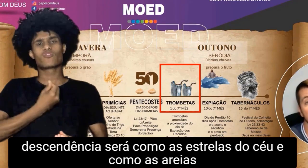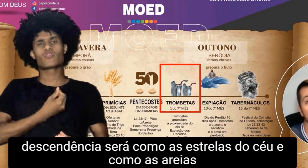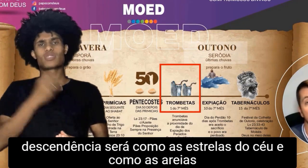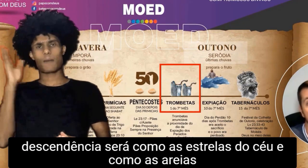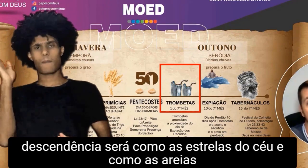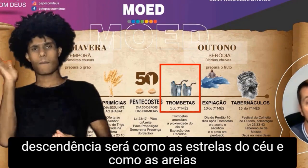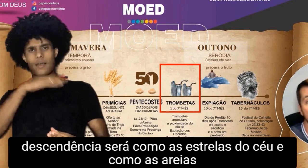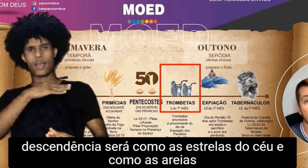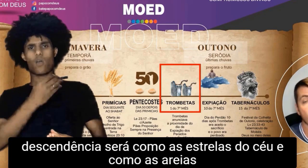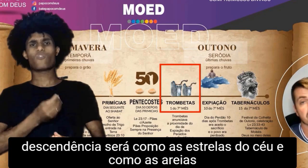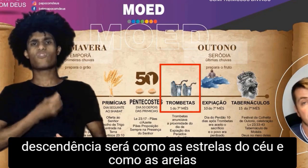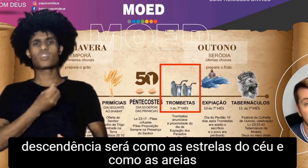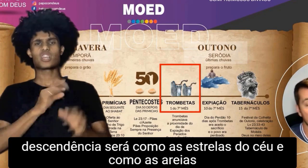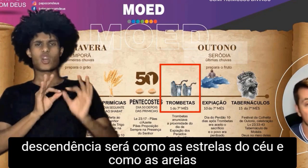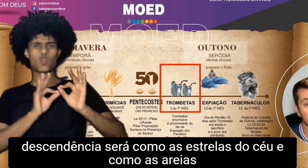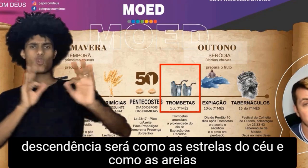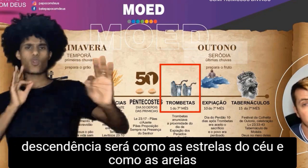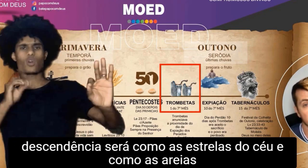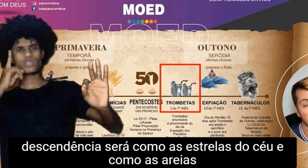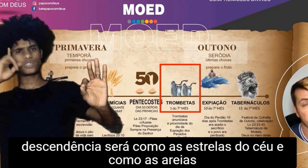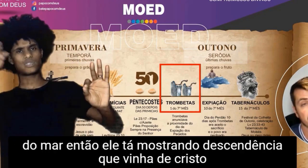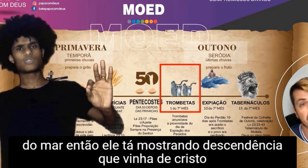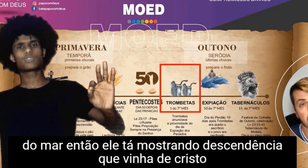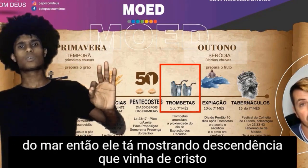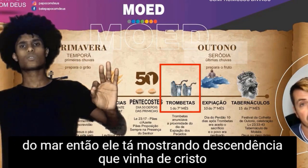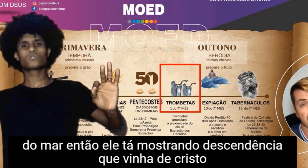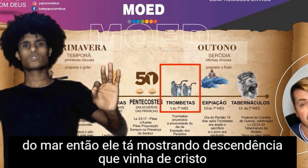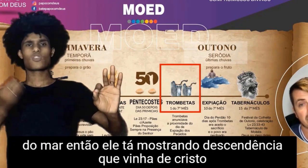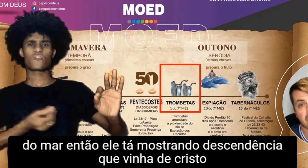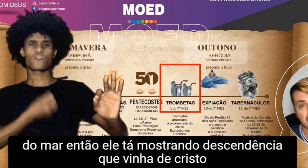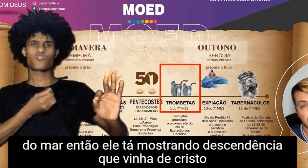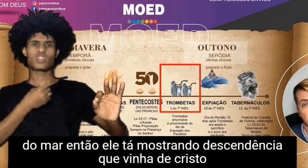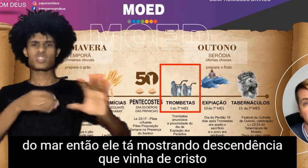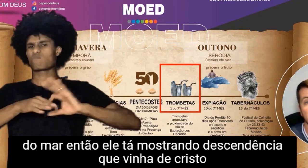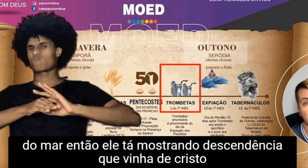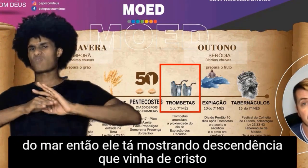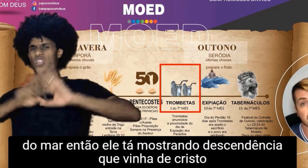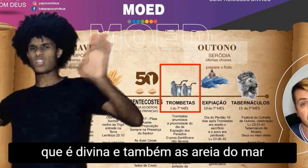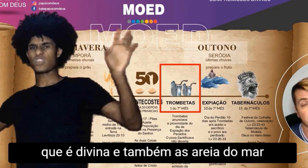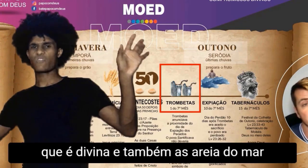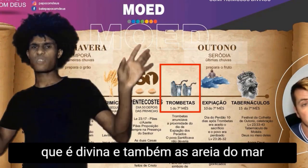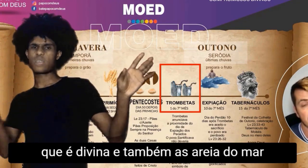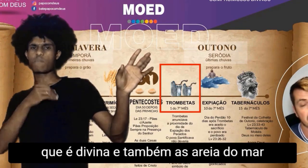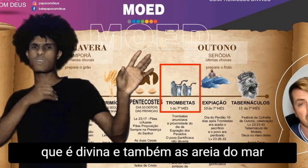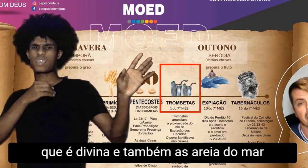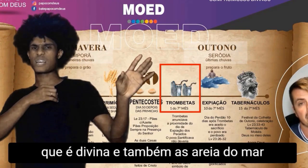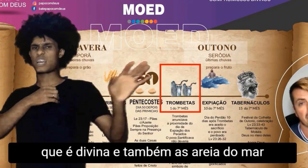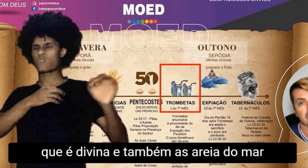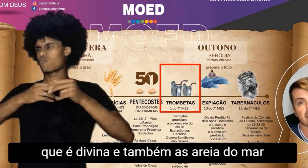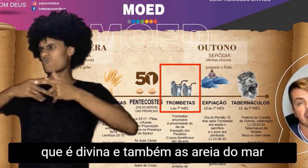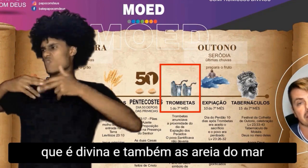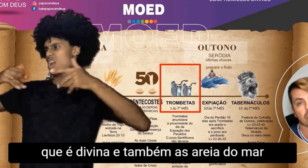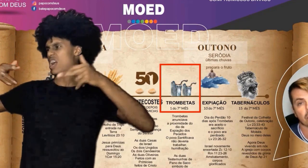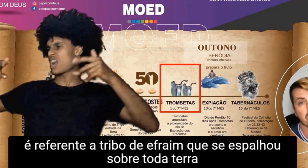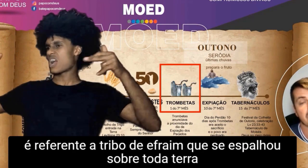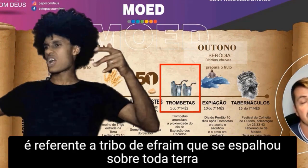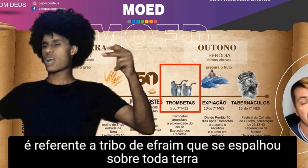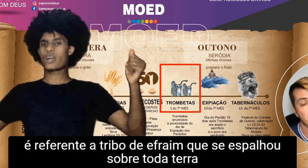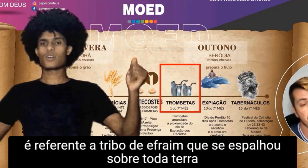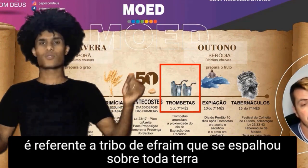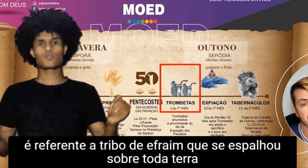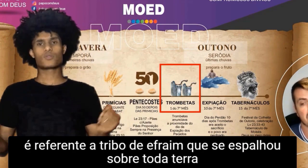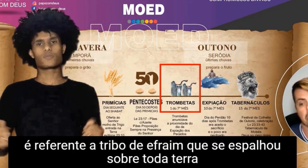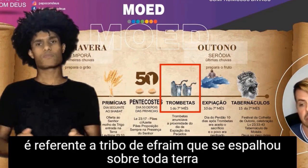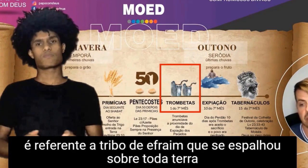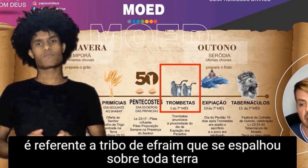as estrelas do céu e como as areias do mar. Então ele está mostrando a descendência que vinha de Cristo, que é divina, e também as areias do mar,